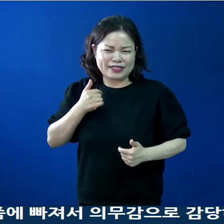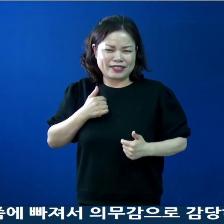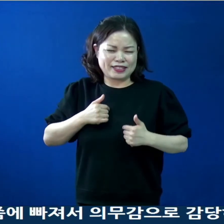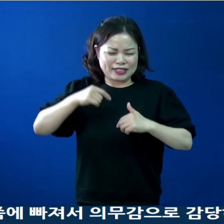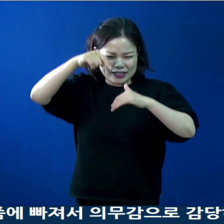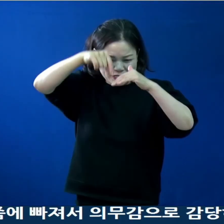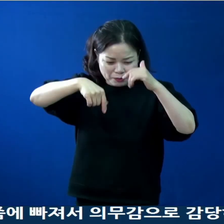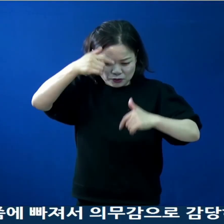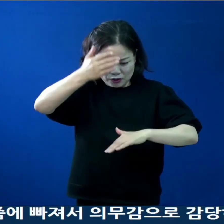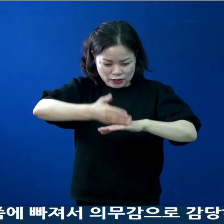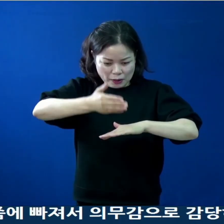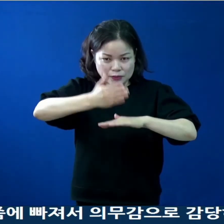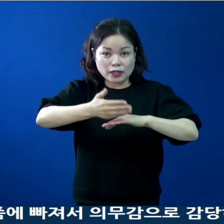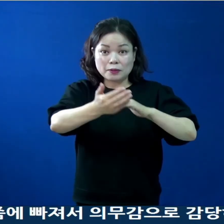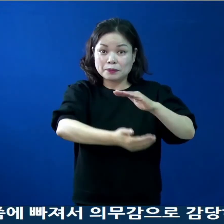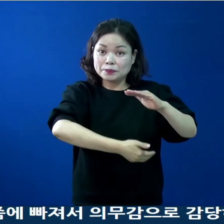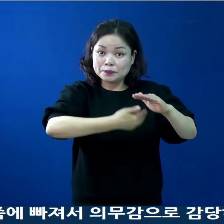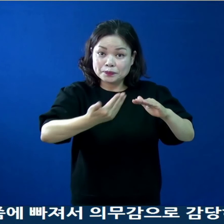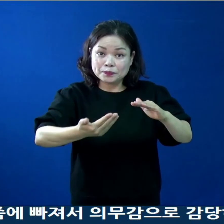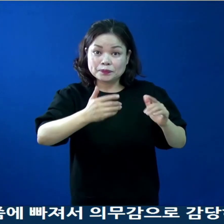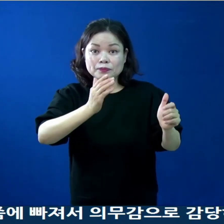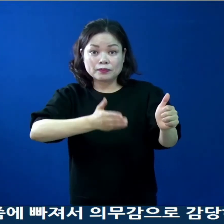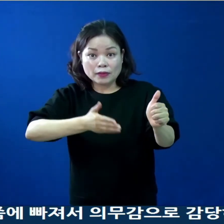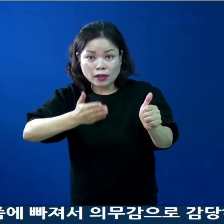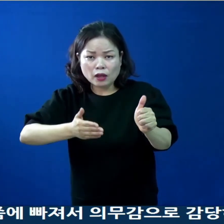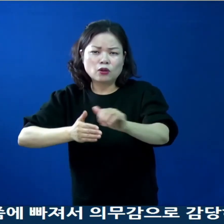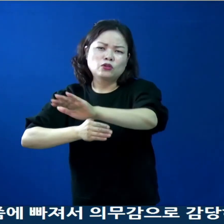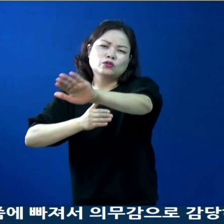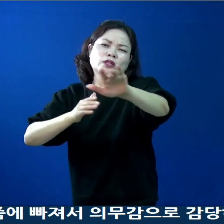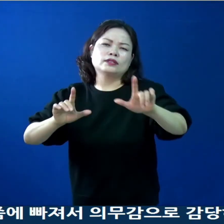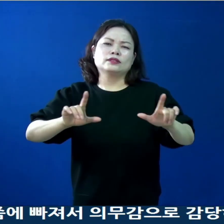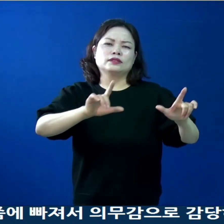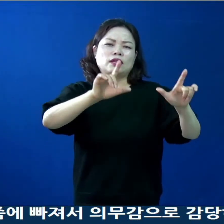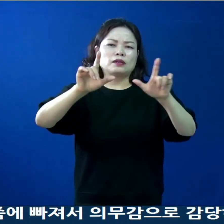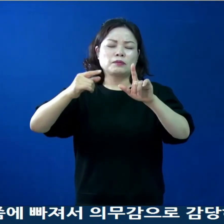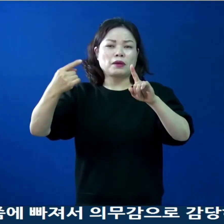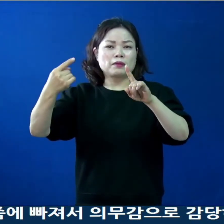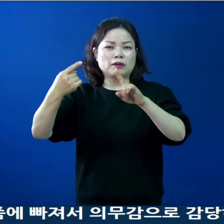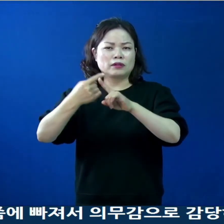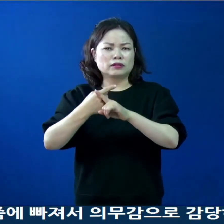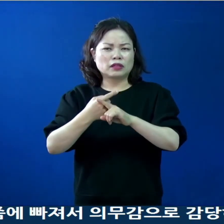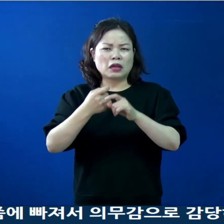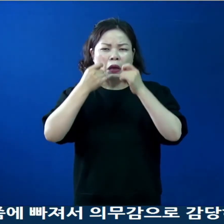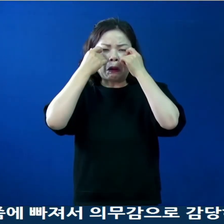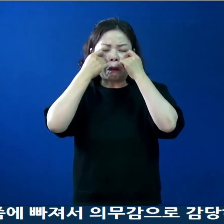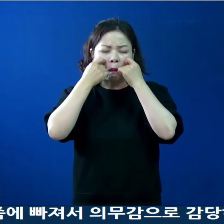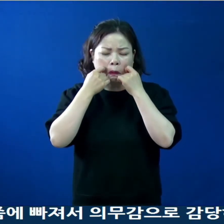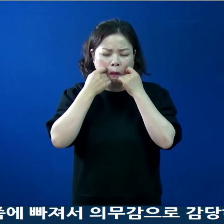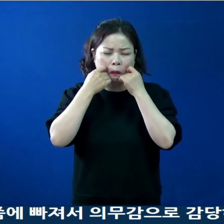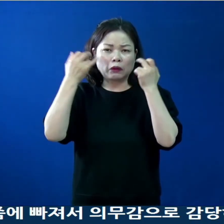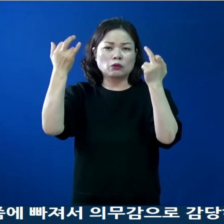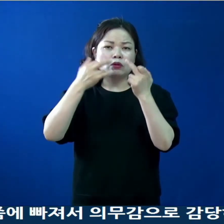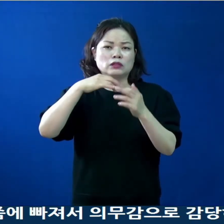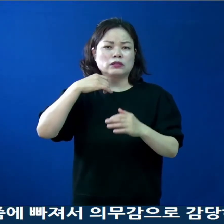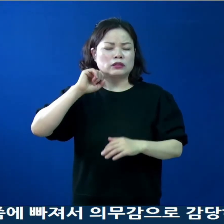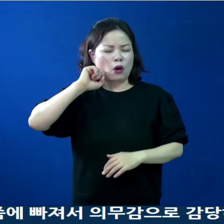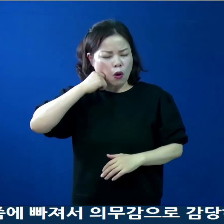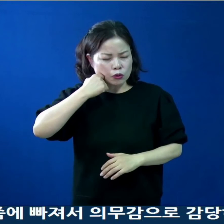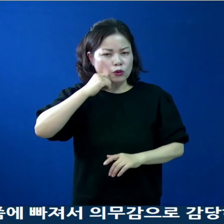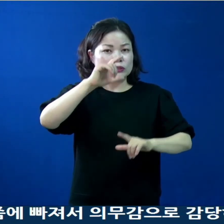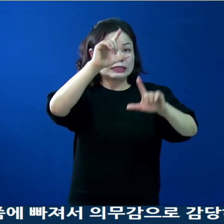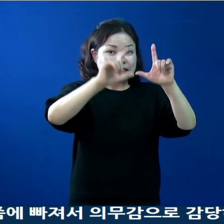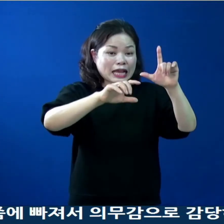감사가 회복되게 되시기를 바랍니다. 우리 삶의 박하 골짜기와 같은 어려운 상황에서도 주님을